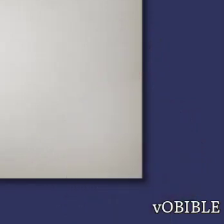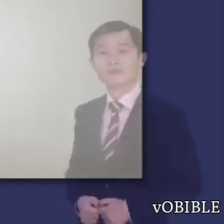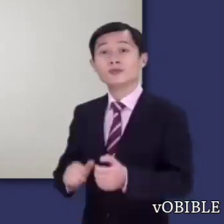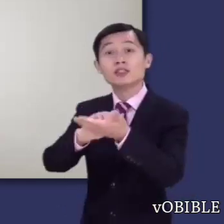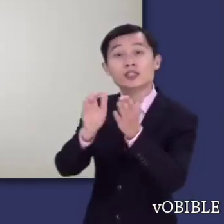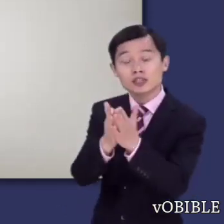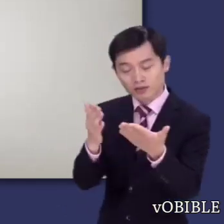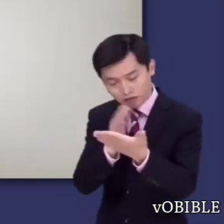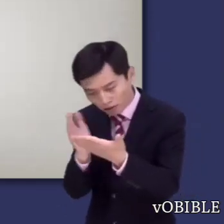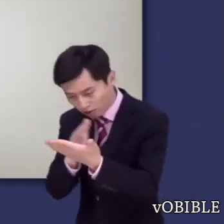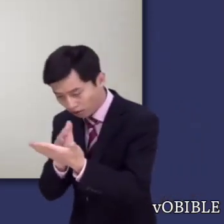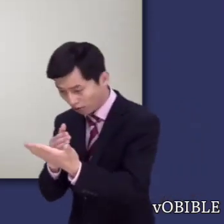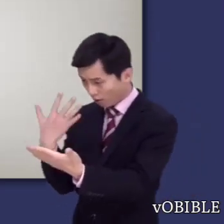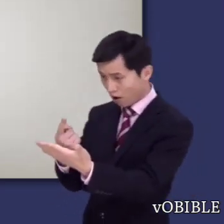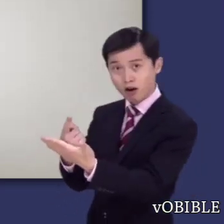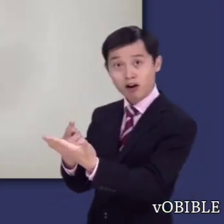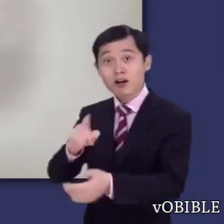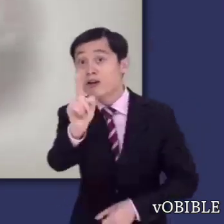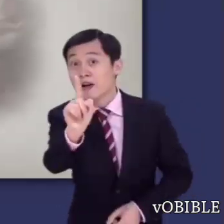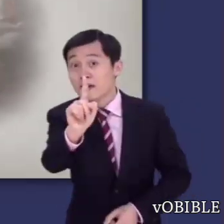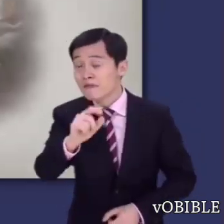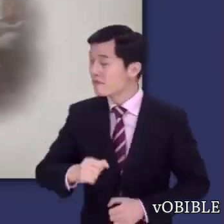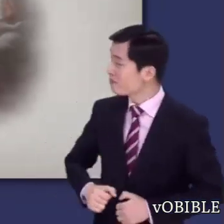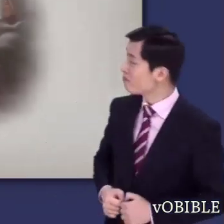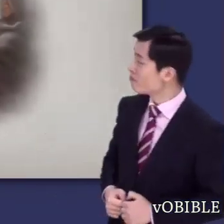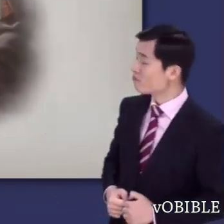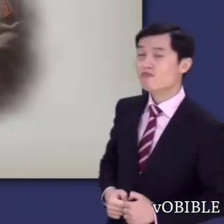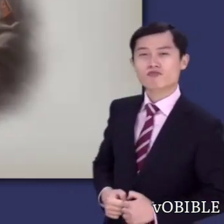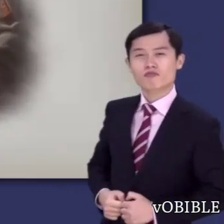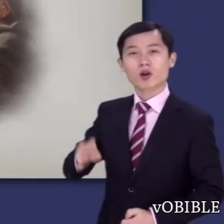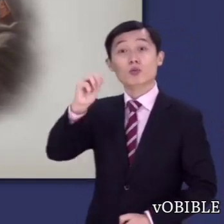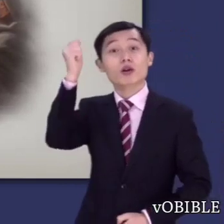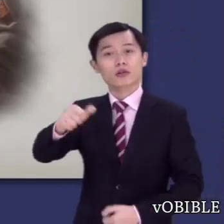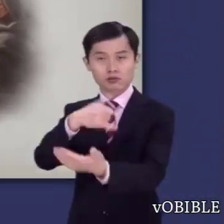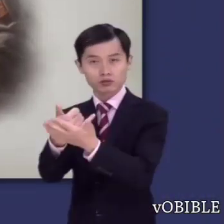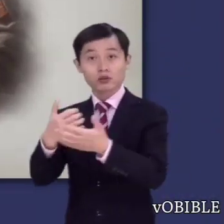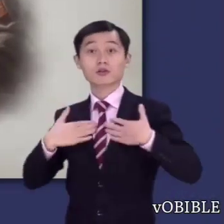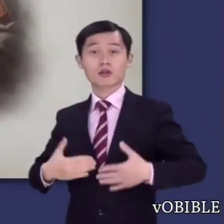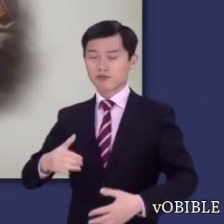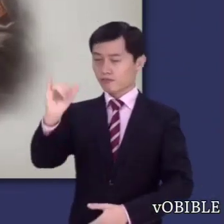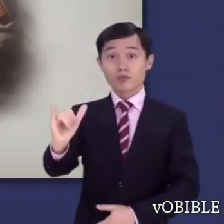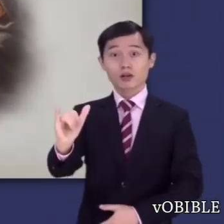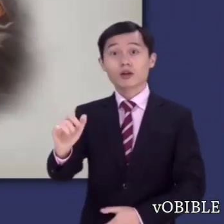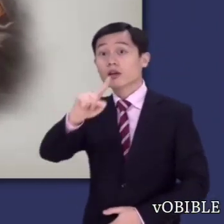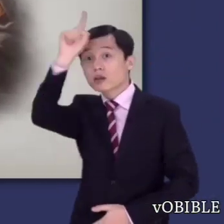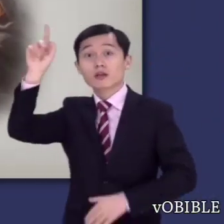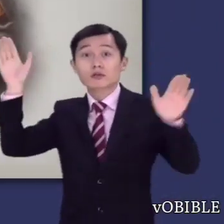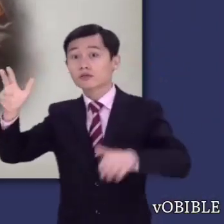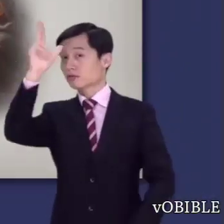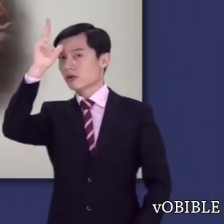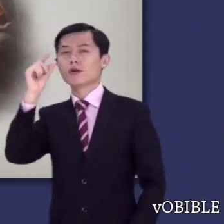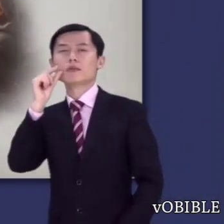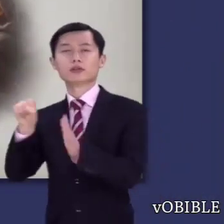你知道吗？犹大记录了一些独特的资料，是其他经卷没有的。只有他